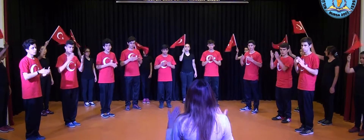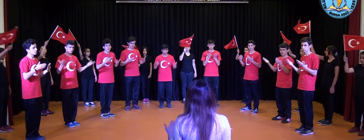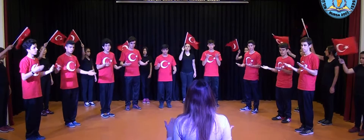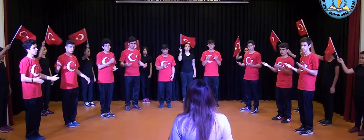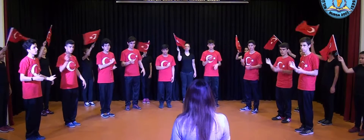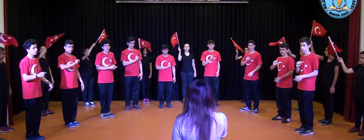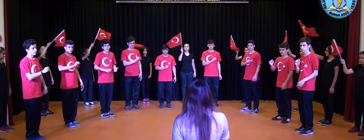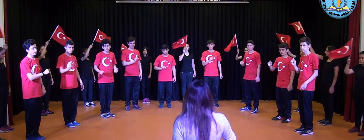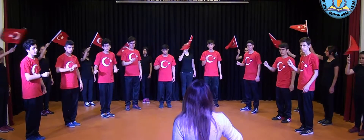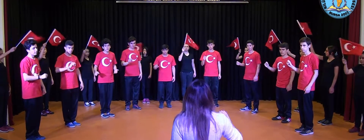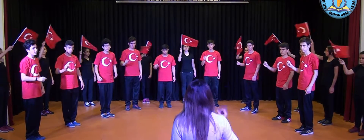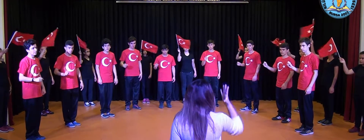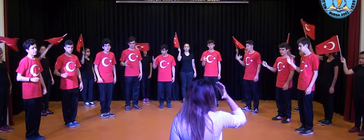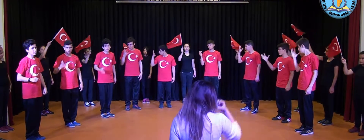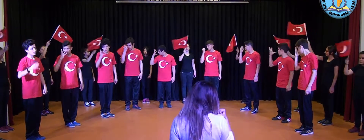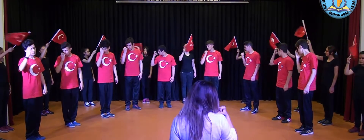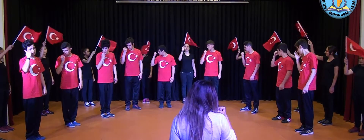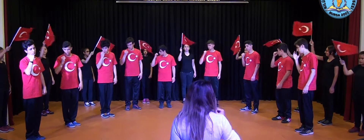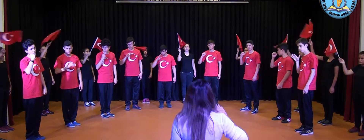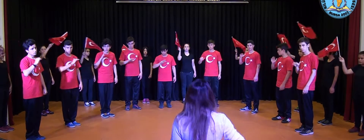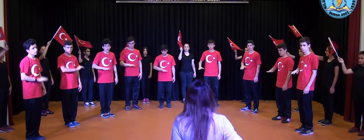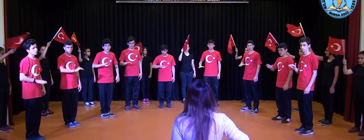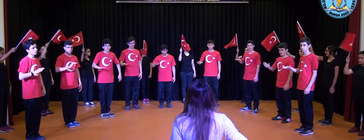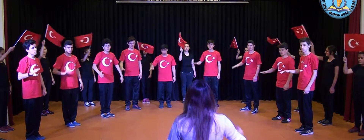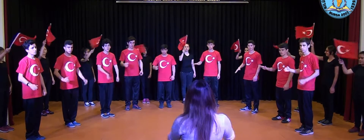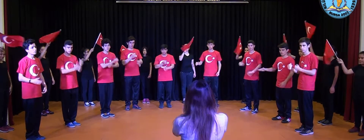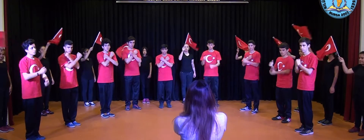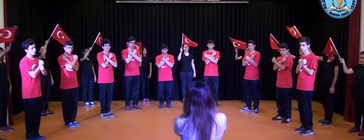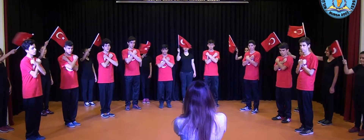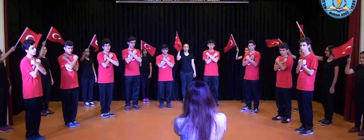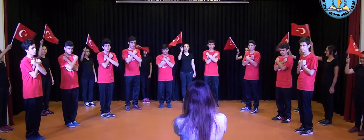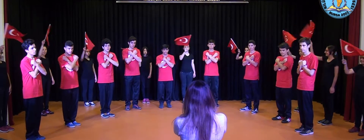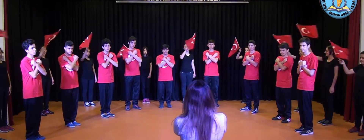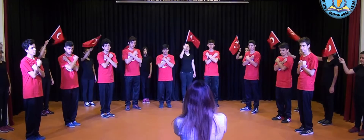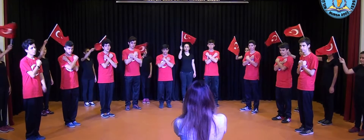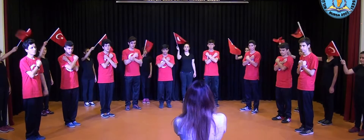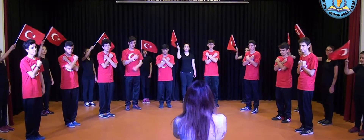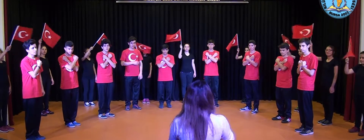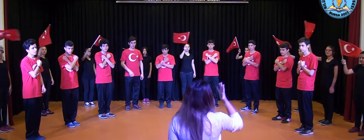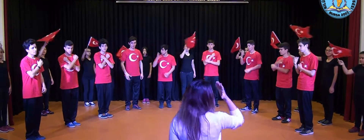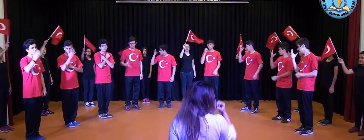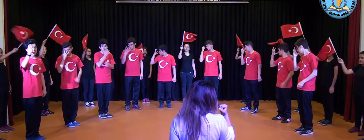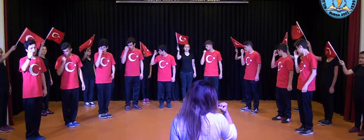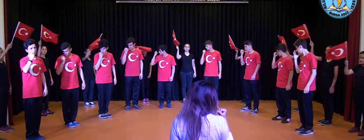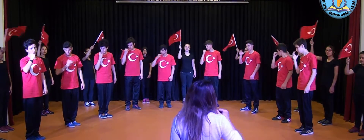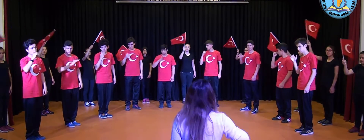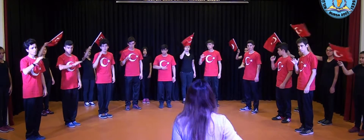Deftere yazdım Örsüz yavruları Bağrıma bastım Örsüz